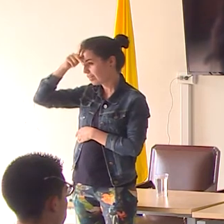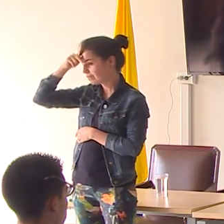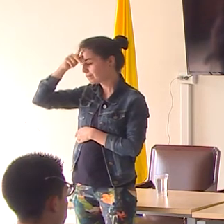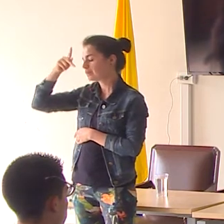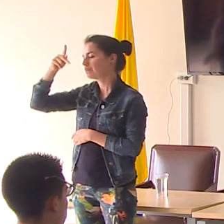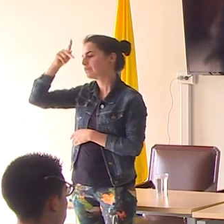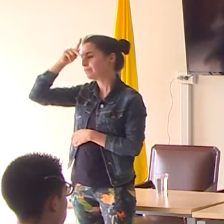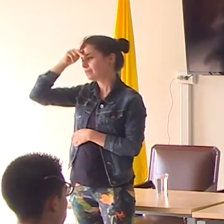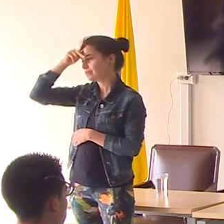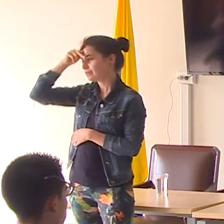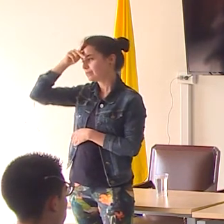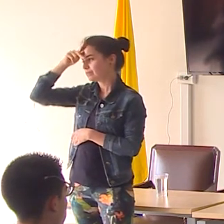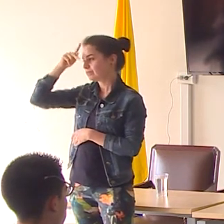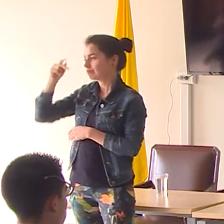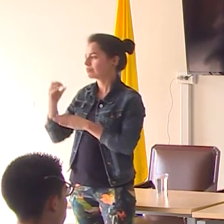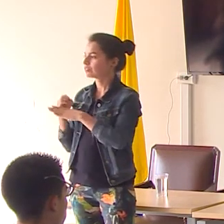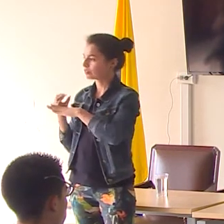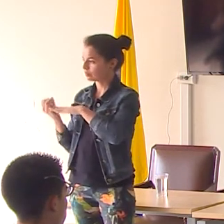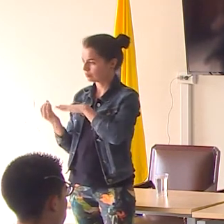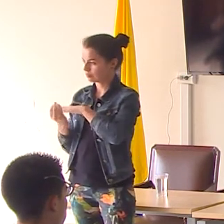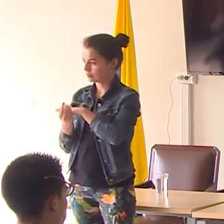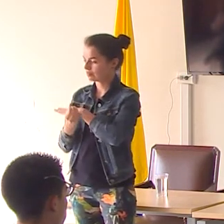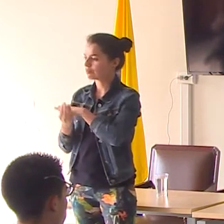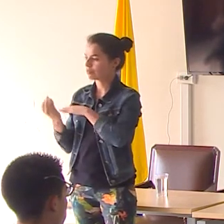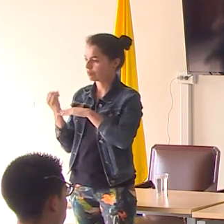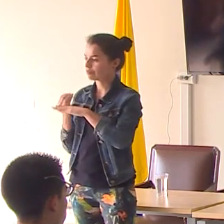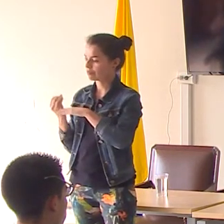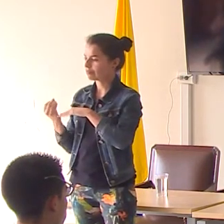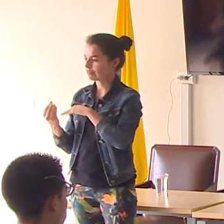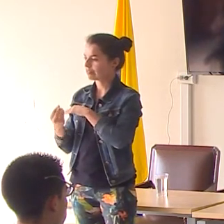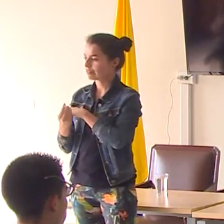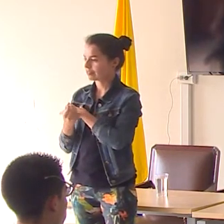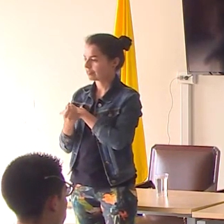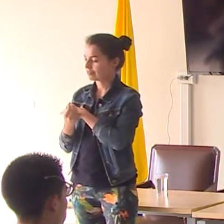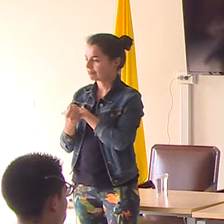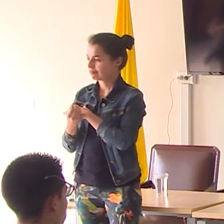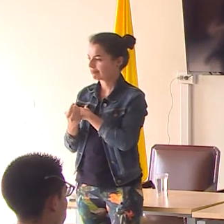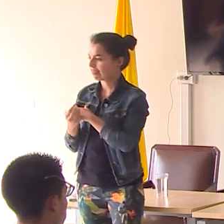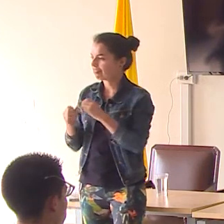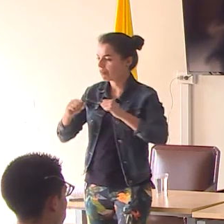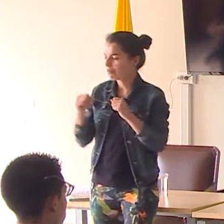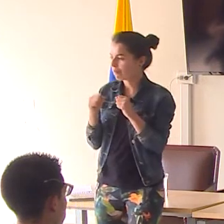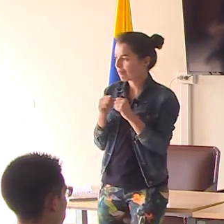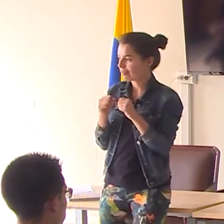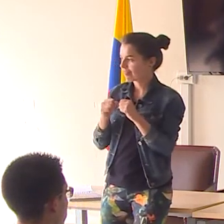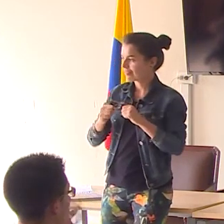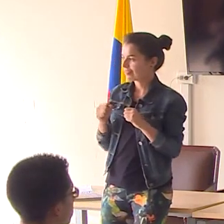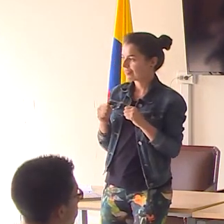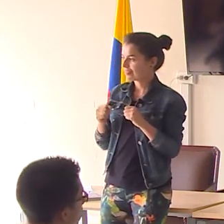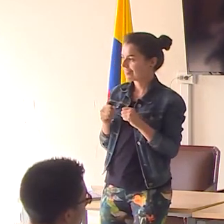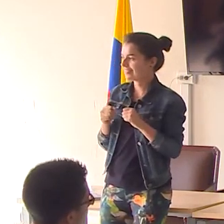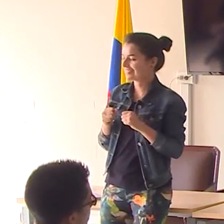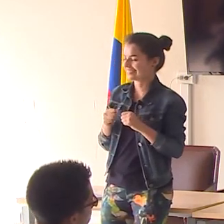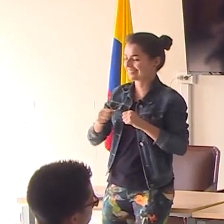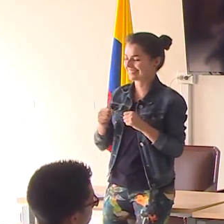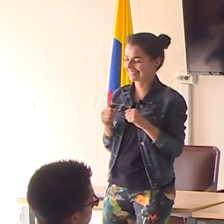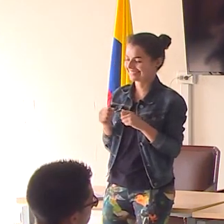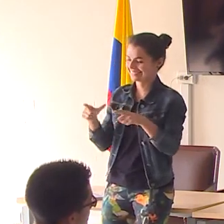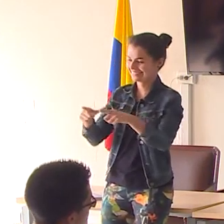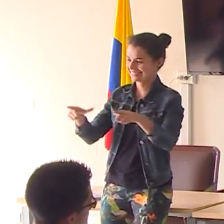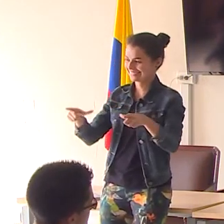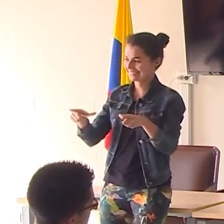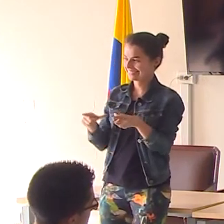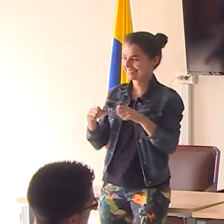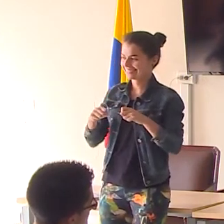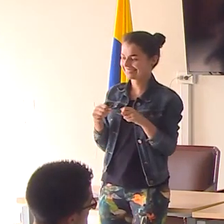entonces los suelos que eran de expansión entonces lo que nos queda como suelo de expansión para bogotá son el post norte